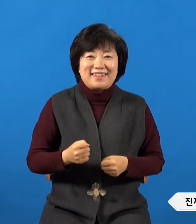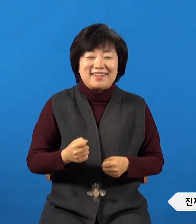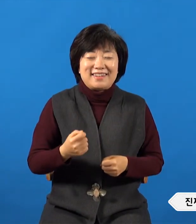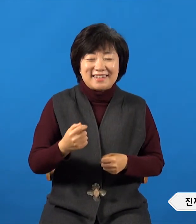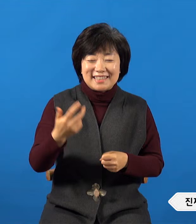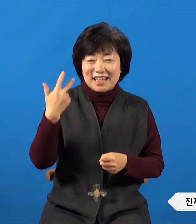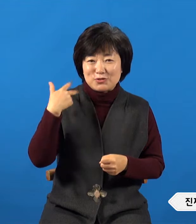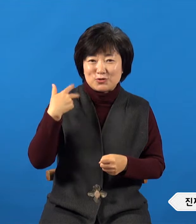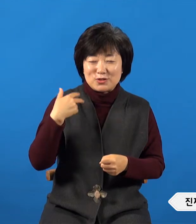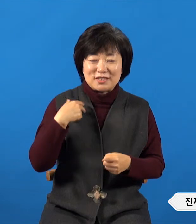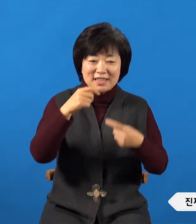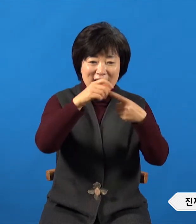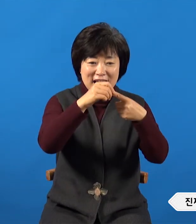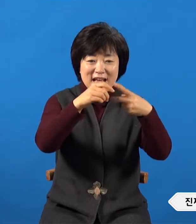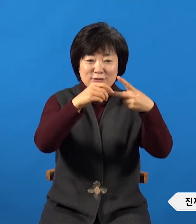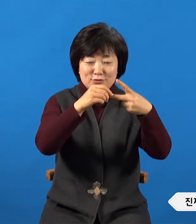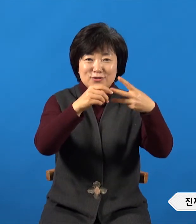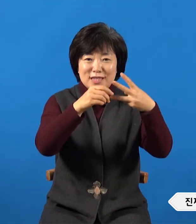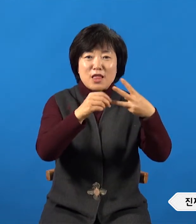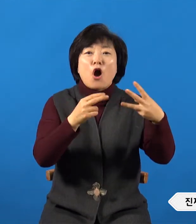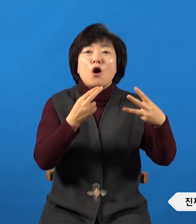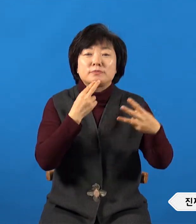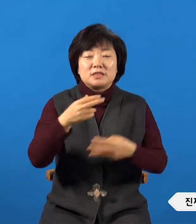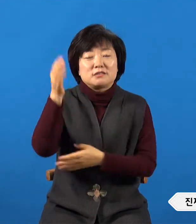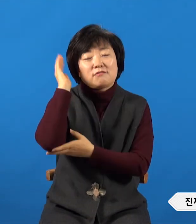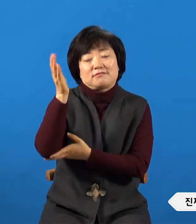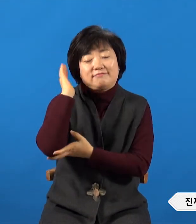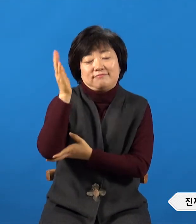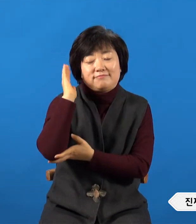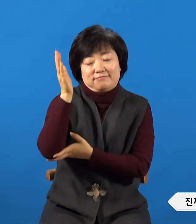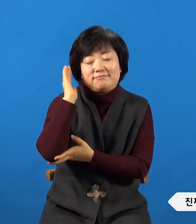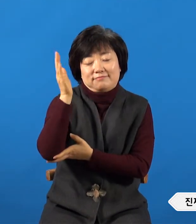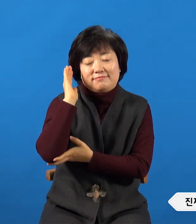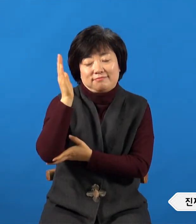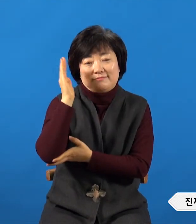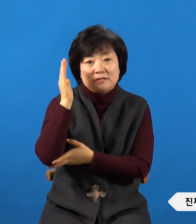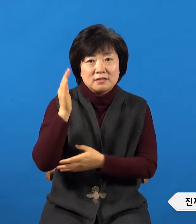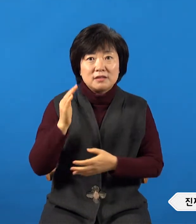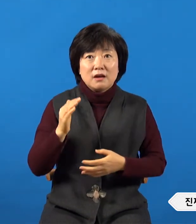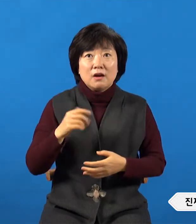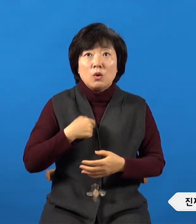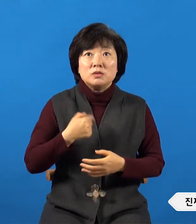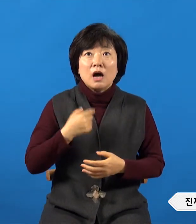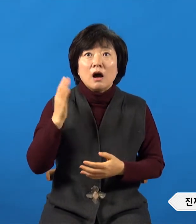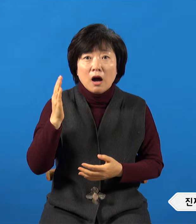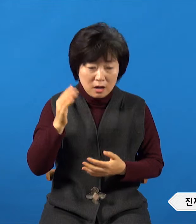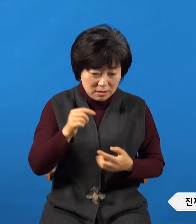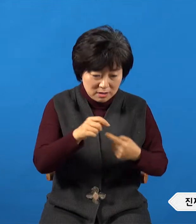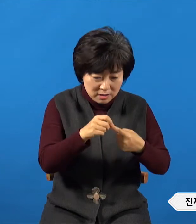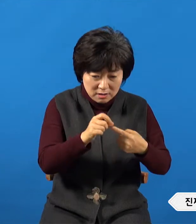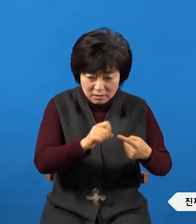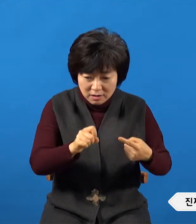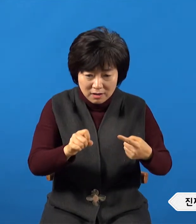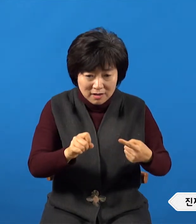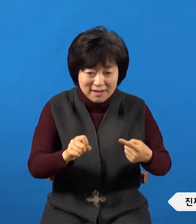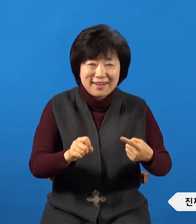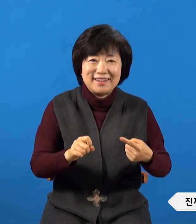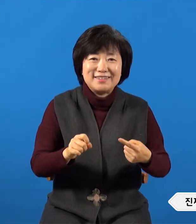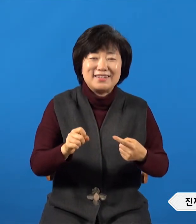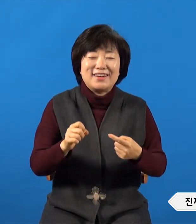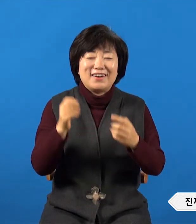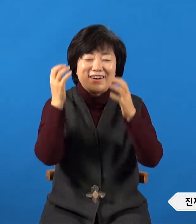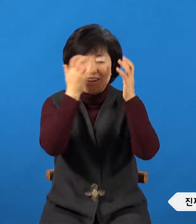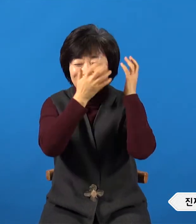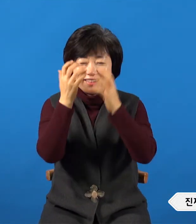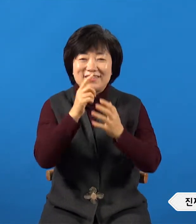아웃라인을 안 하고 말씀을 나눴습니다. 그랬더니 혼자 정리하느라고 무척 힘들었다는 이야기를